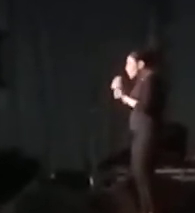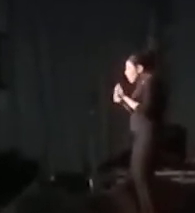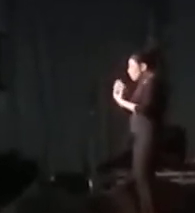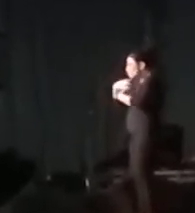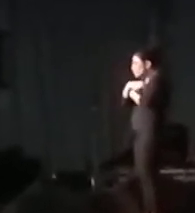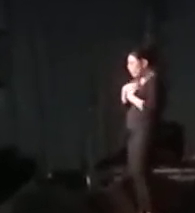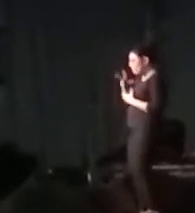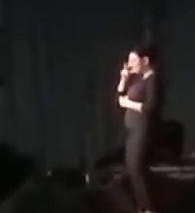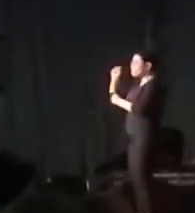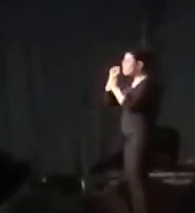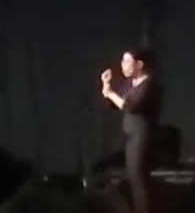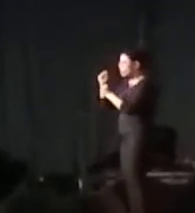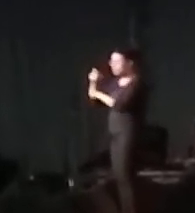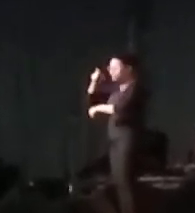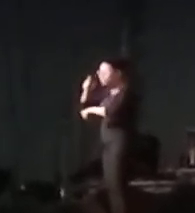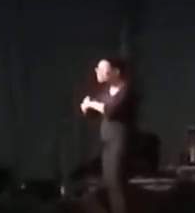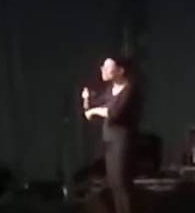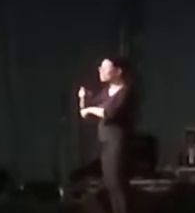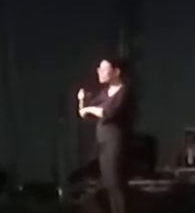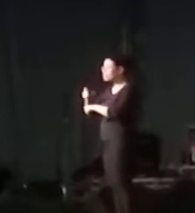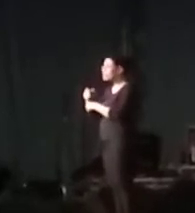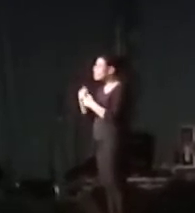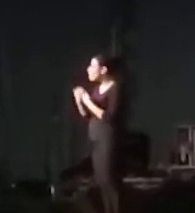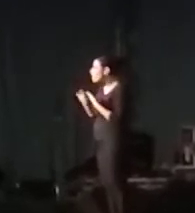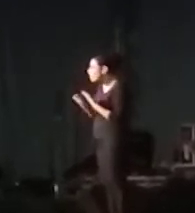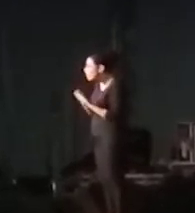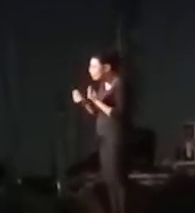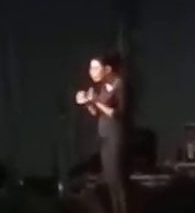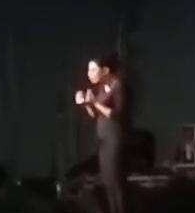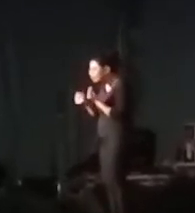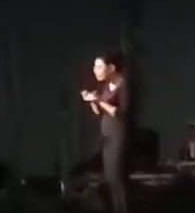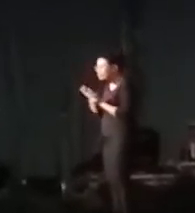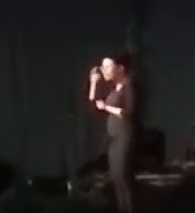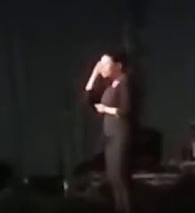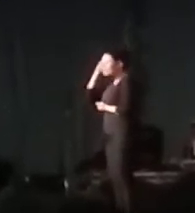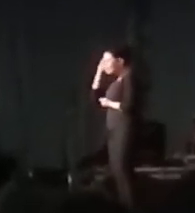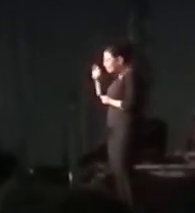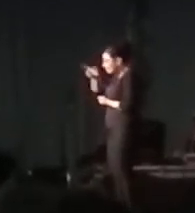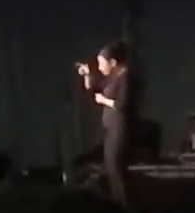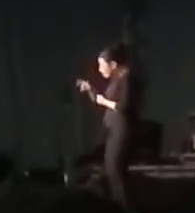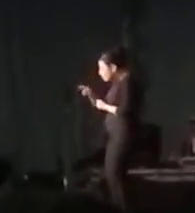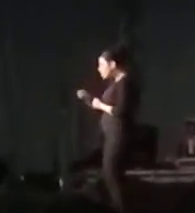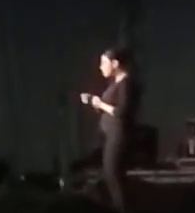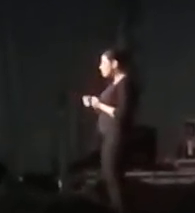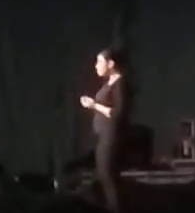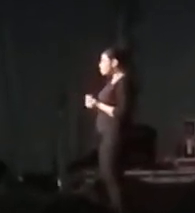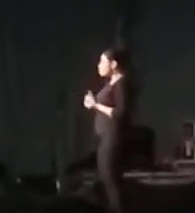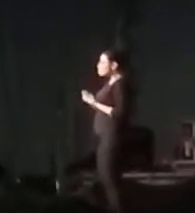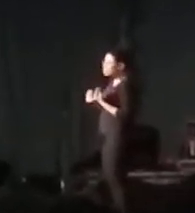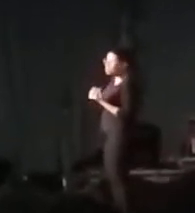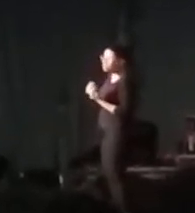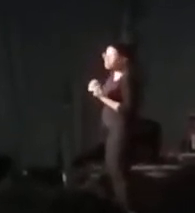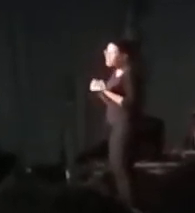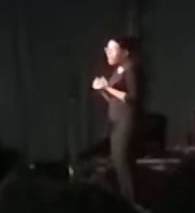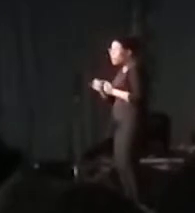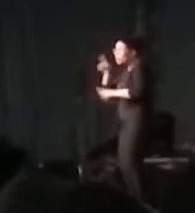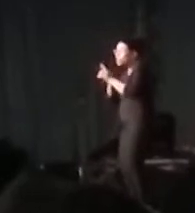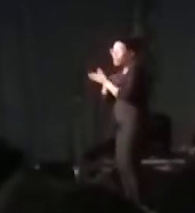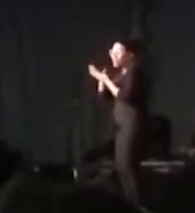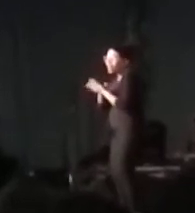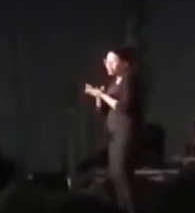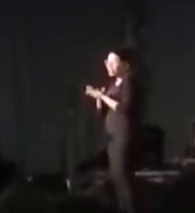força dentro daquele momento e achar que o Antônio, se ele desconfiasse, ele não ia falar nada. Ele odeia